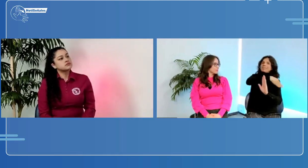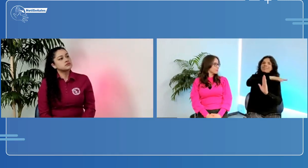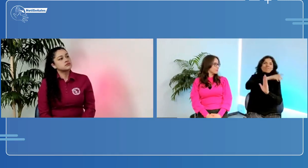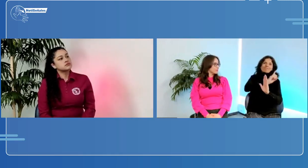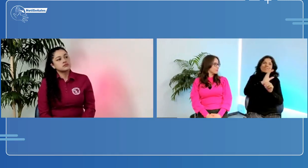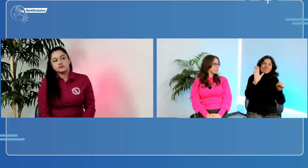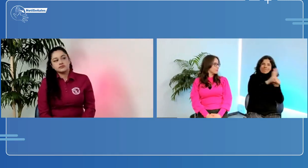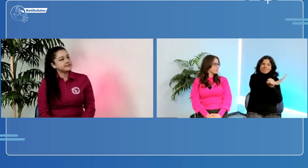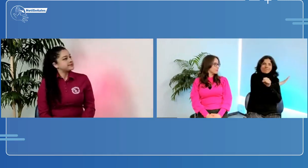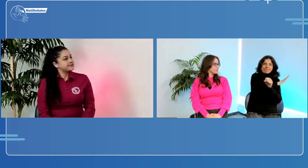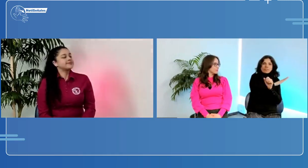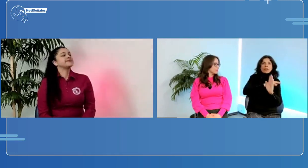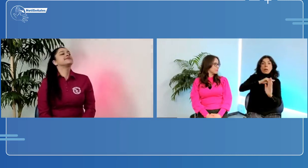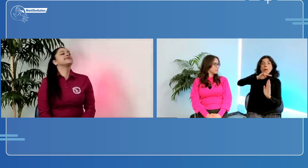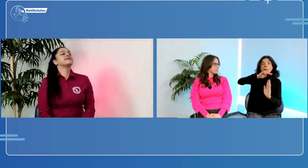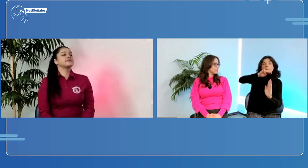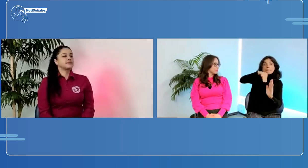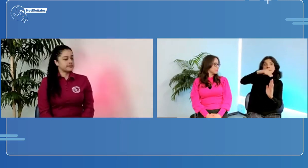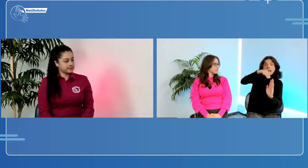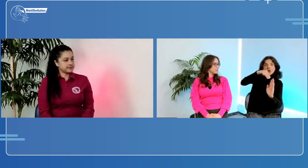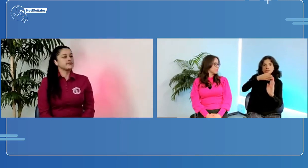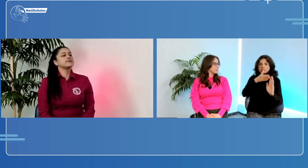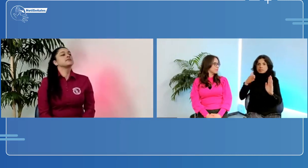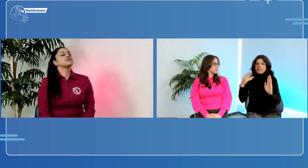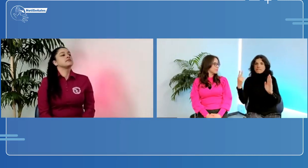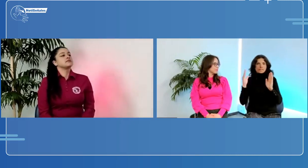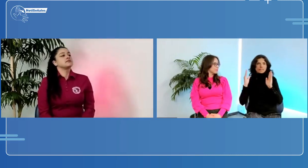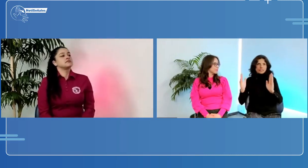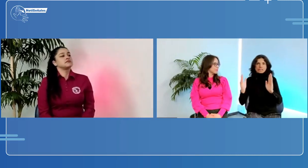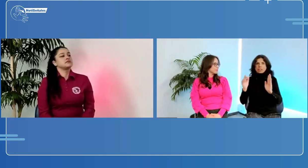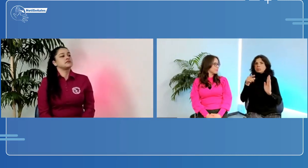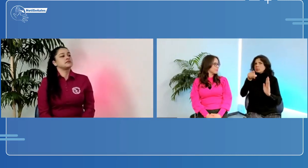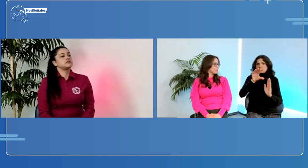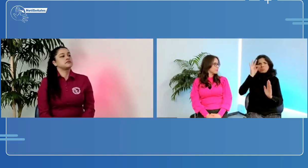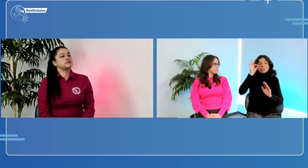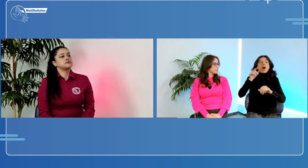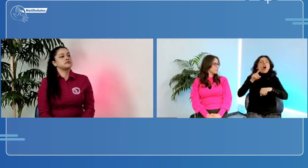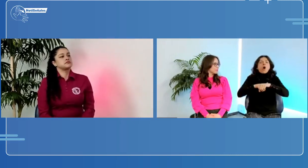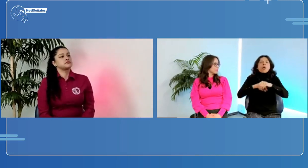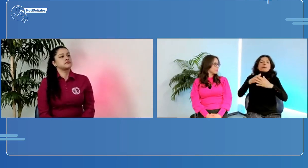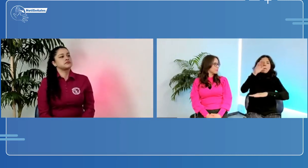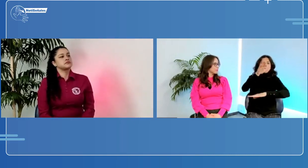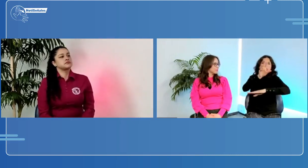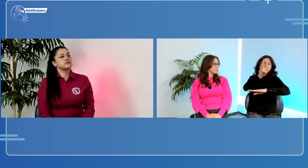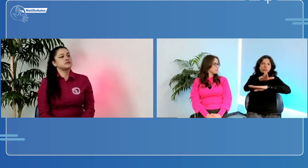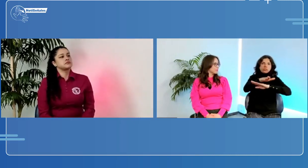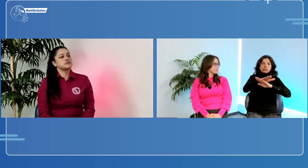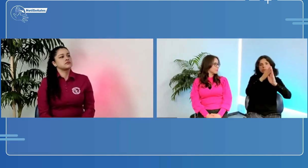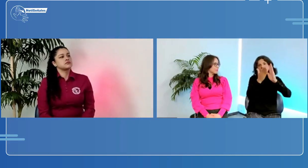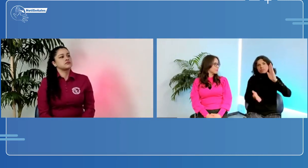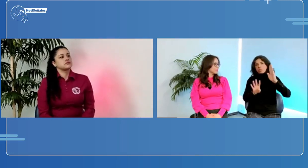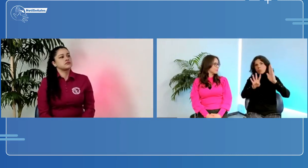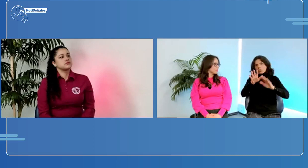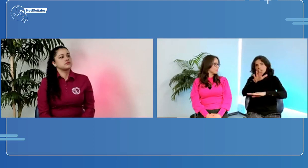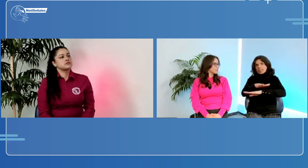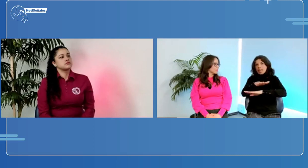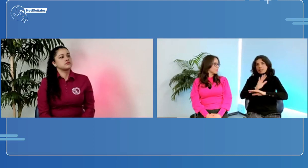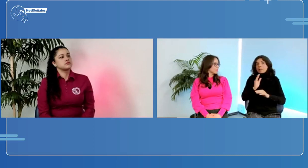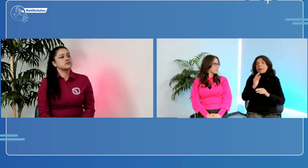al viernes. Miércoles a viernes, no es martes, no. De miércoles a viernes, escogen la fecha que necesitan, de